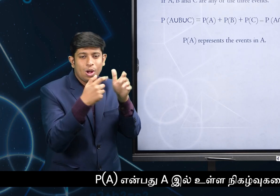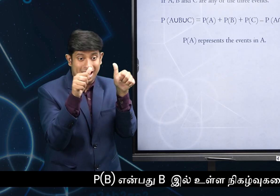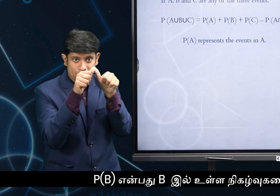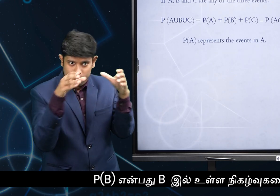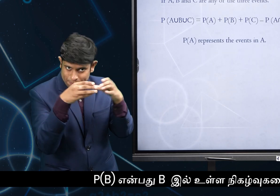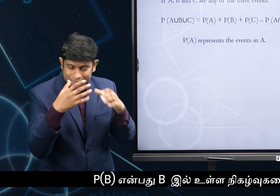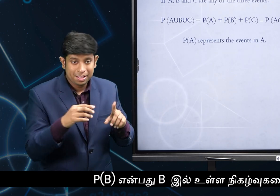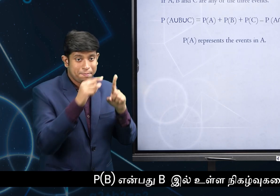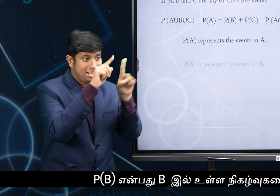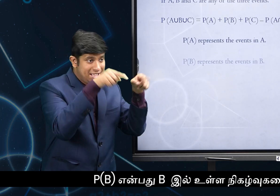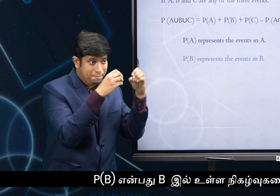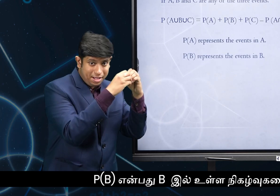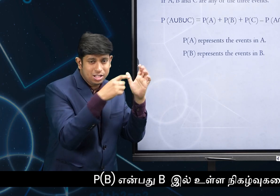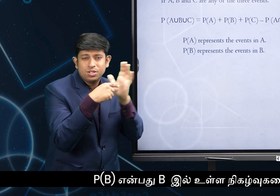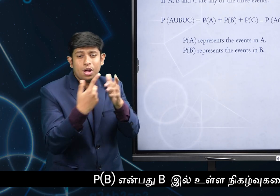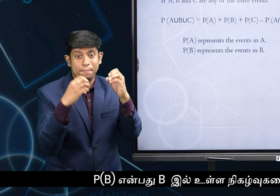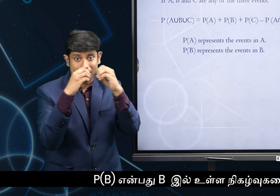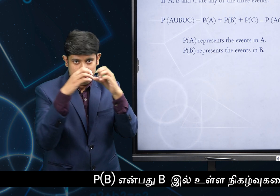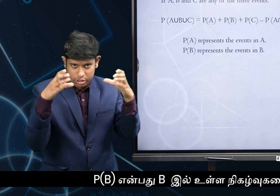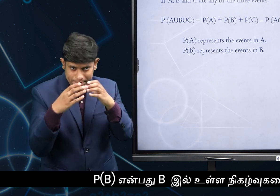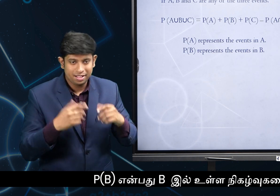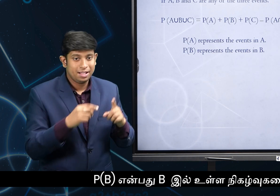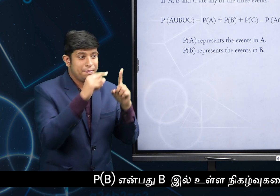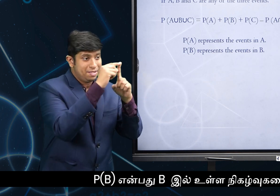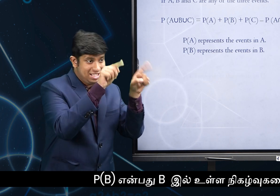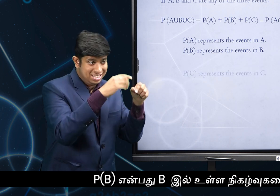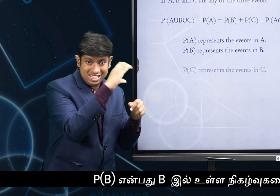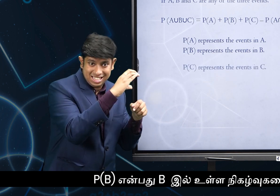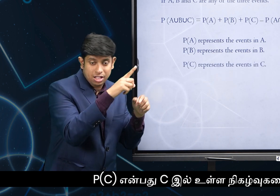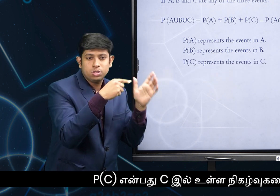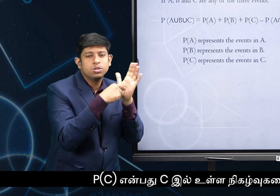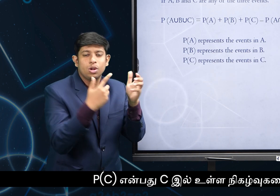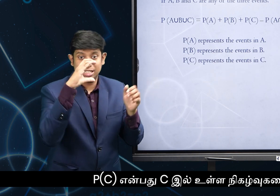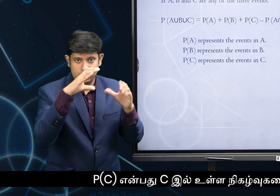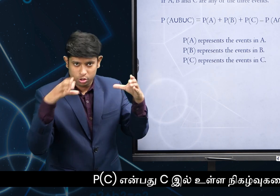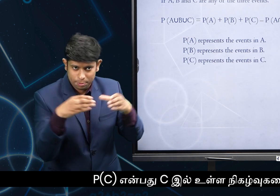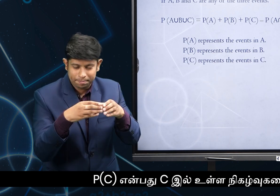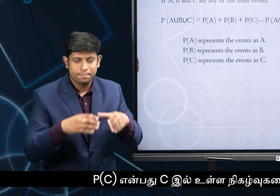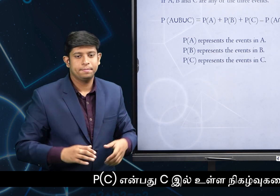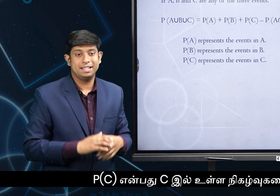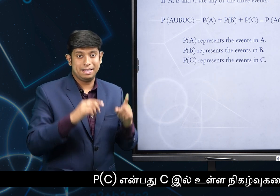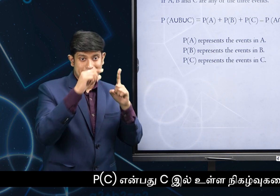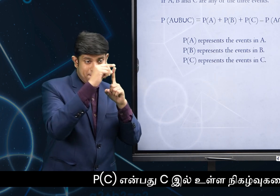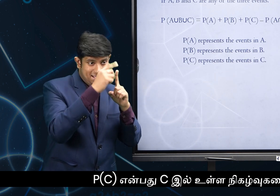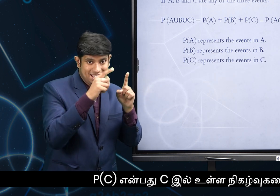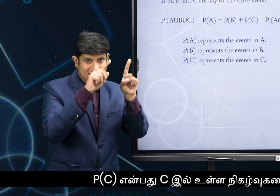P அடைப்புக்குறி B என்பது B இல் உள்ள நிகழ்வுகளை குறிக்கிறது. P அடைப்புக்குறி C என்பது C இல் உள்ள